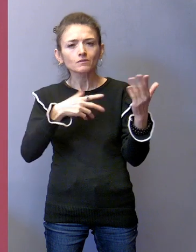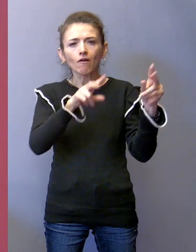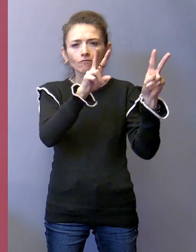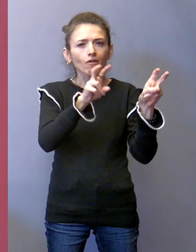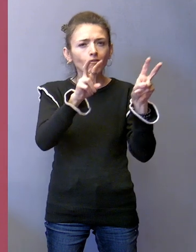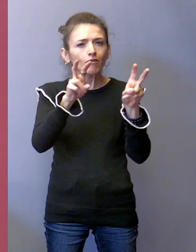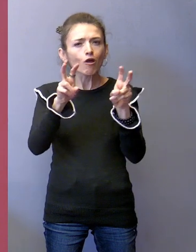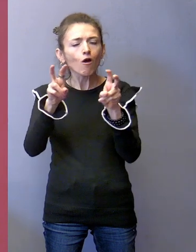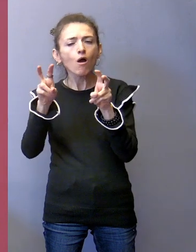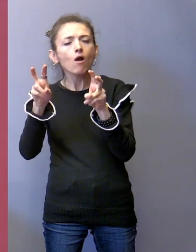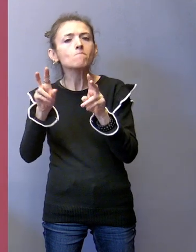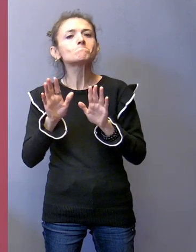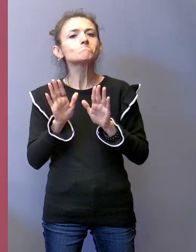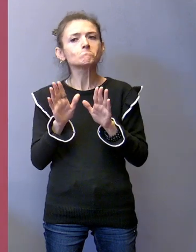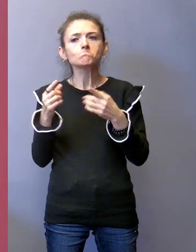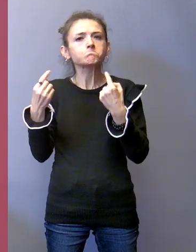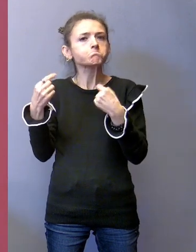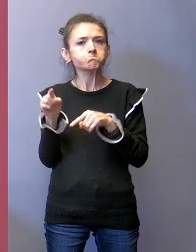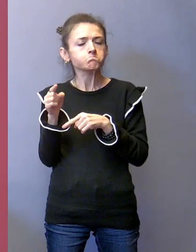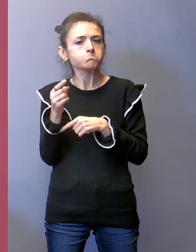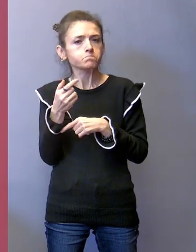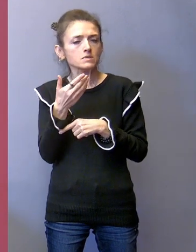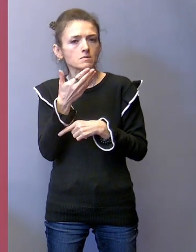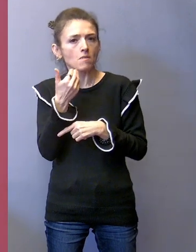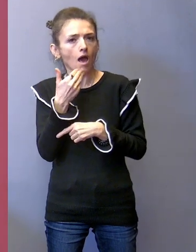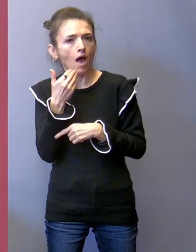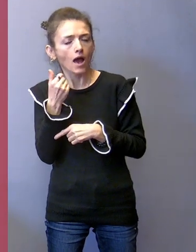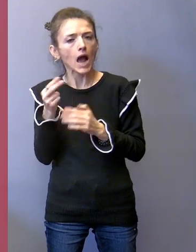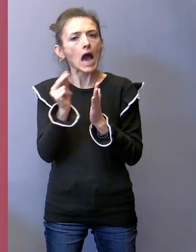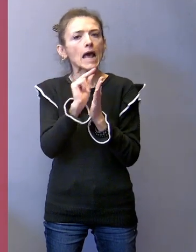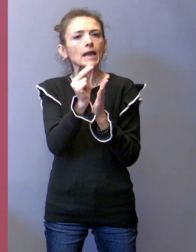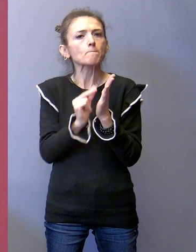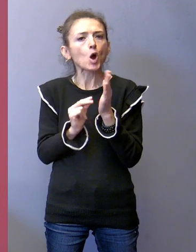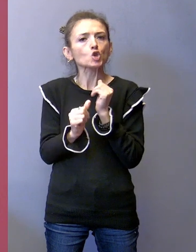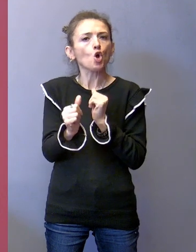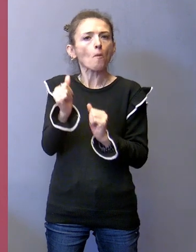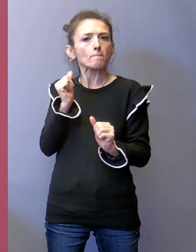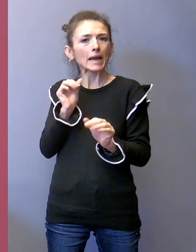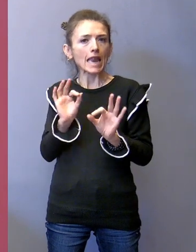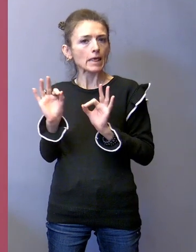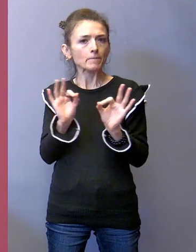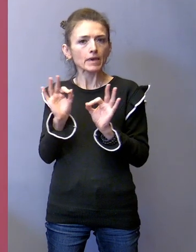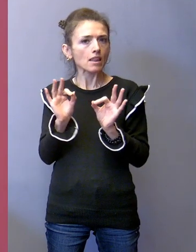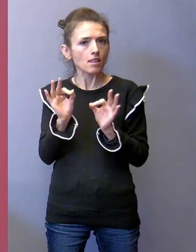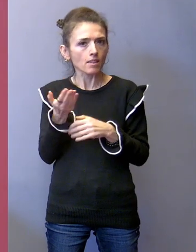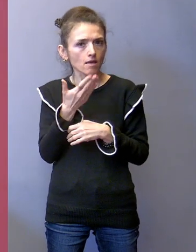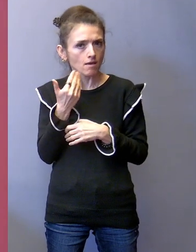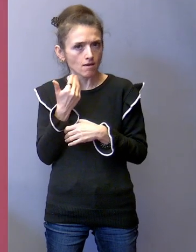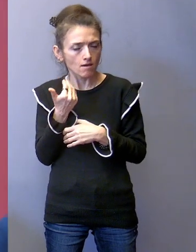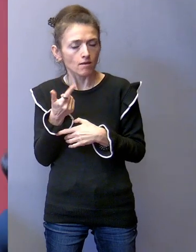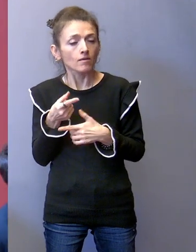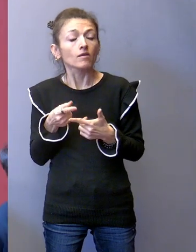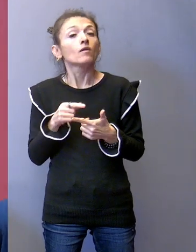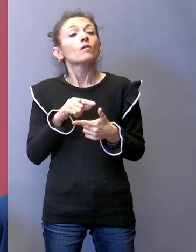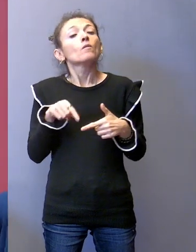denominazioni ma non con quella del rapporto preliminare Ma poi anche nella sostanza se è vero che